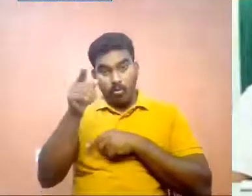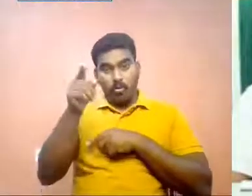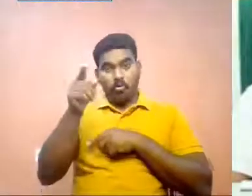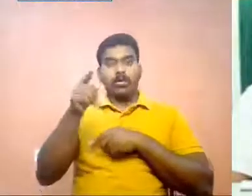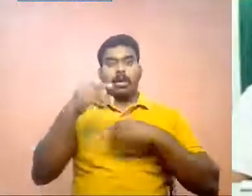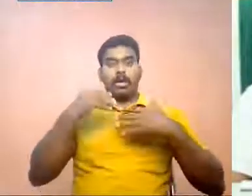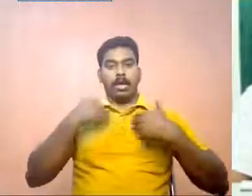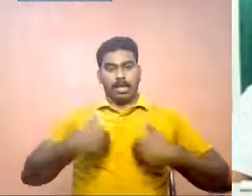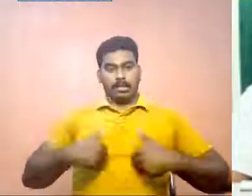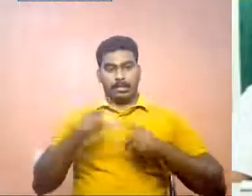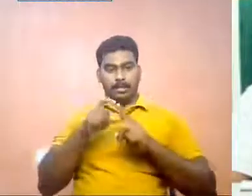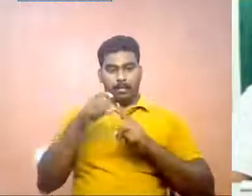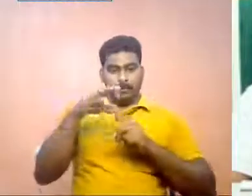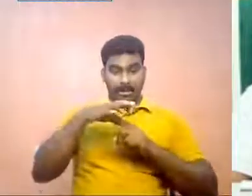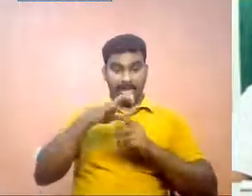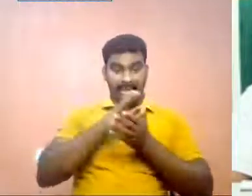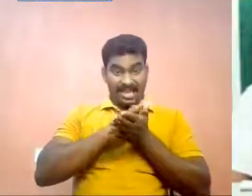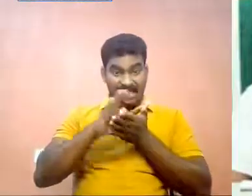ഉപയോഗപ്പെടുത്തി